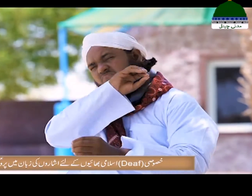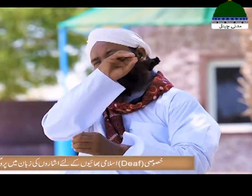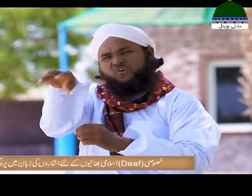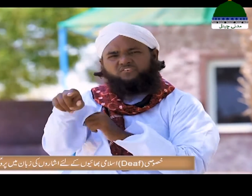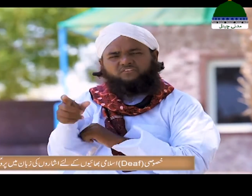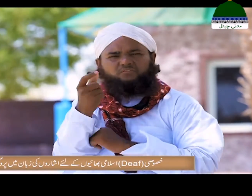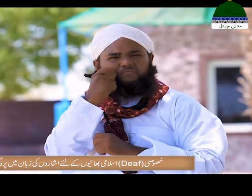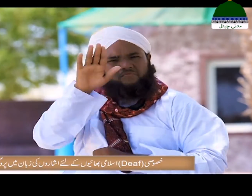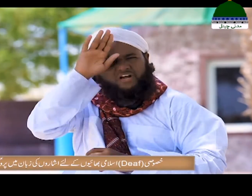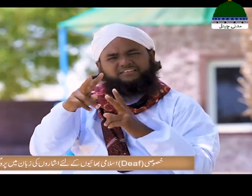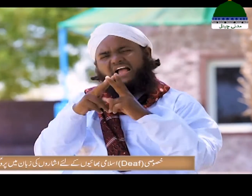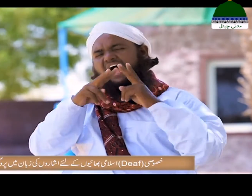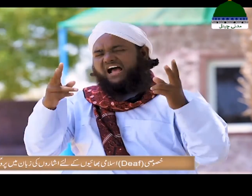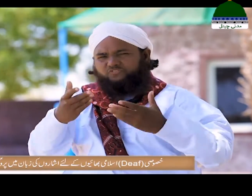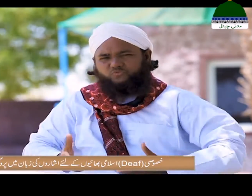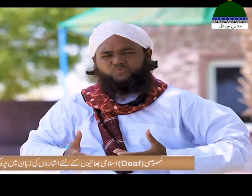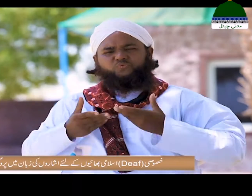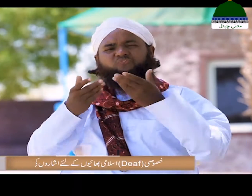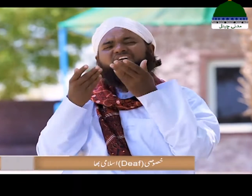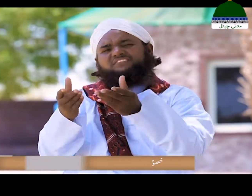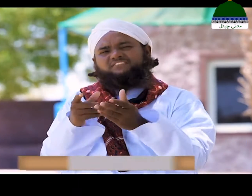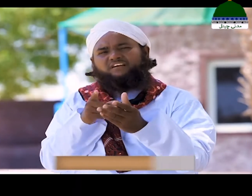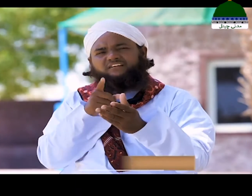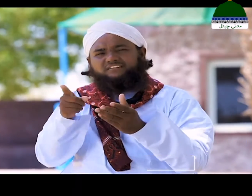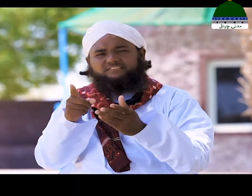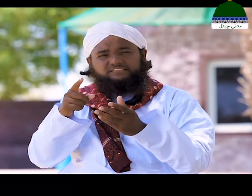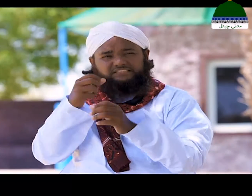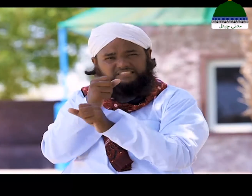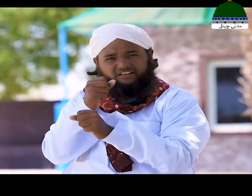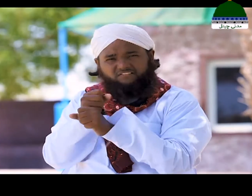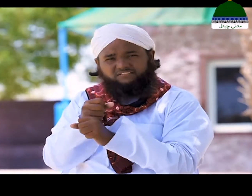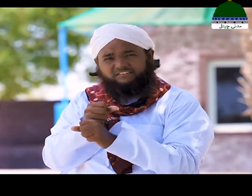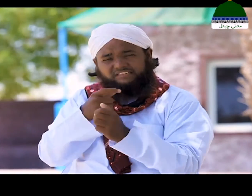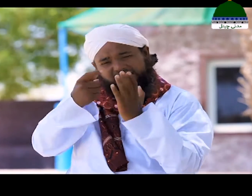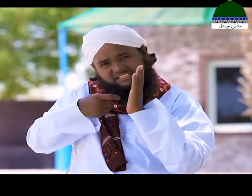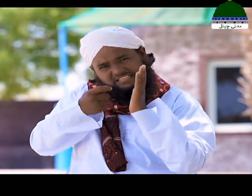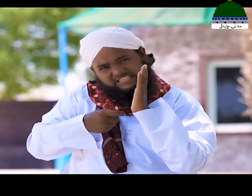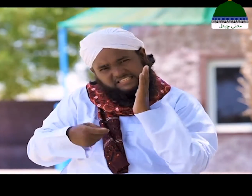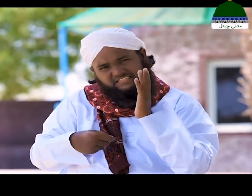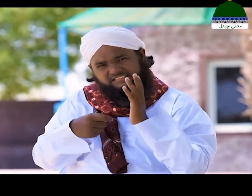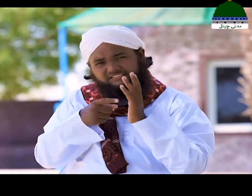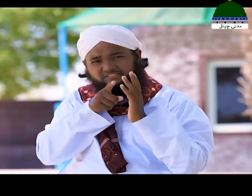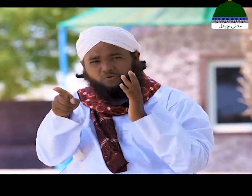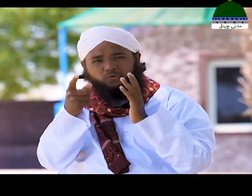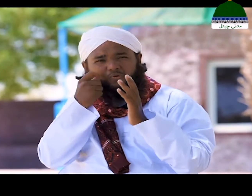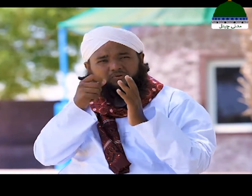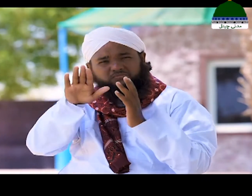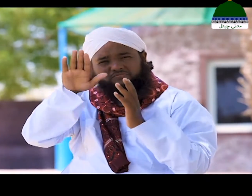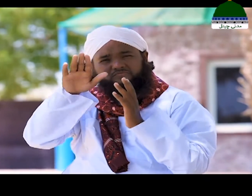جب بھی وہ کسی کو بڑا انعام دینا چاہتا تو کسی گورنر کے نام خط لکھتا اور اس شخص کو گورنر کے پاس بھیج دیتا۔